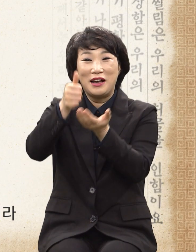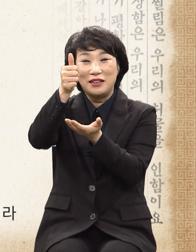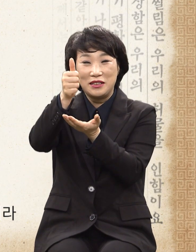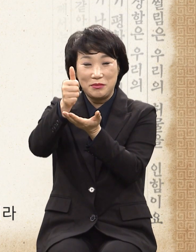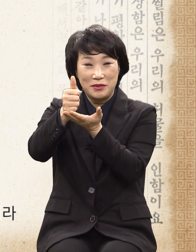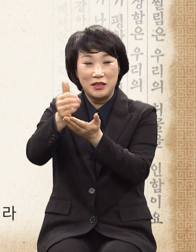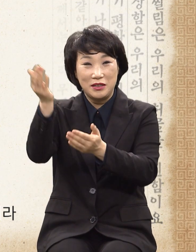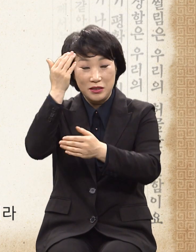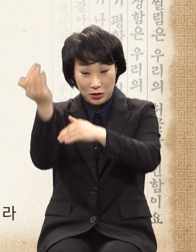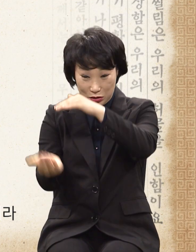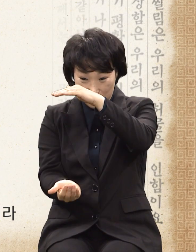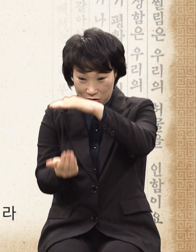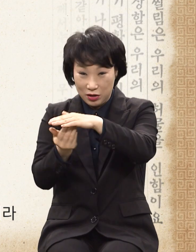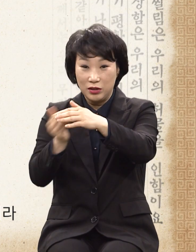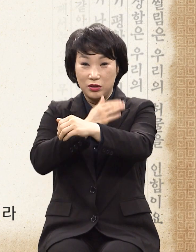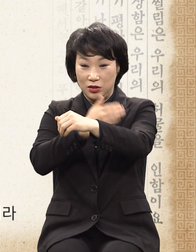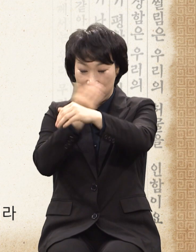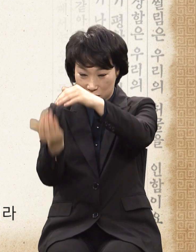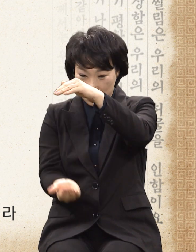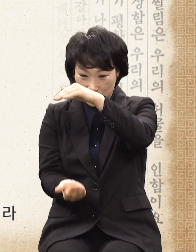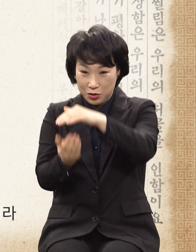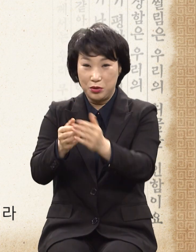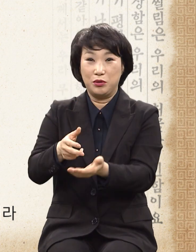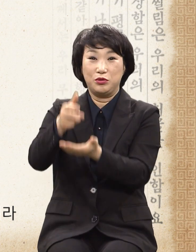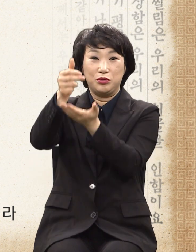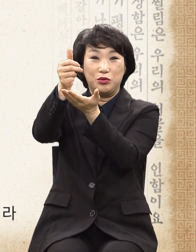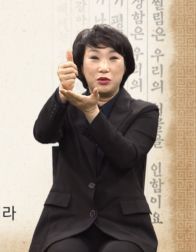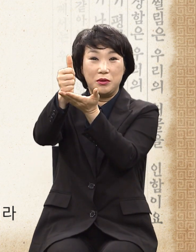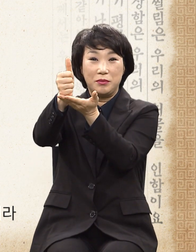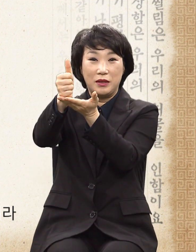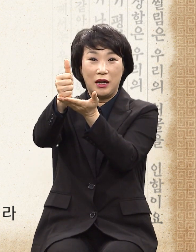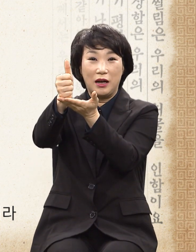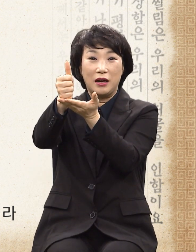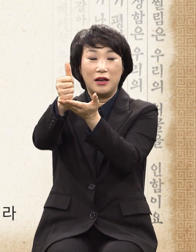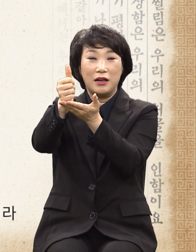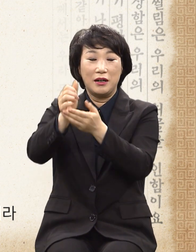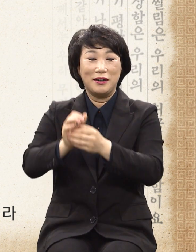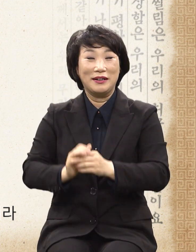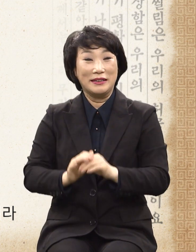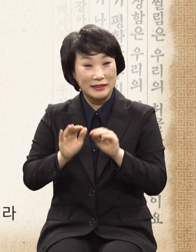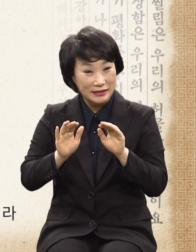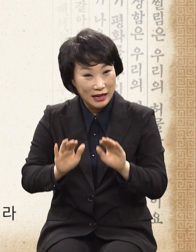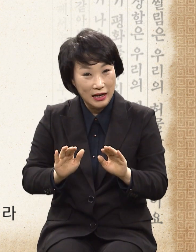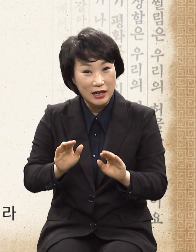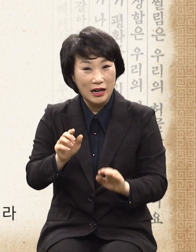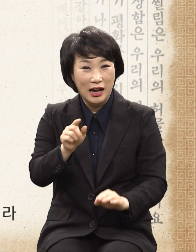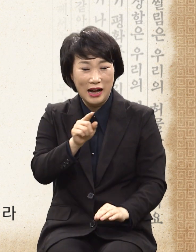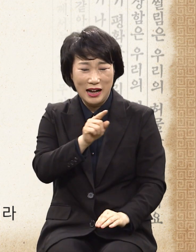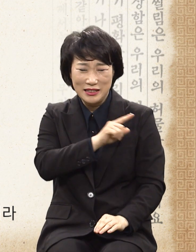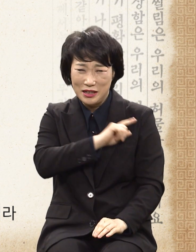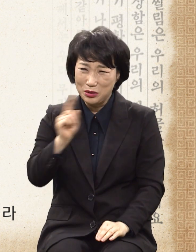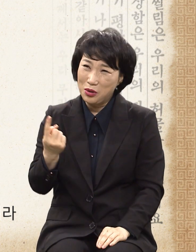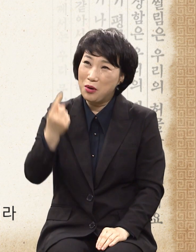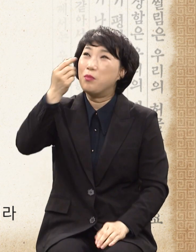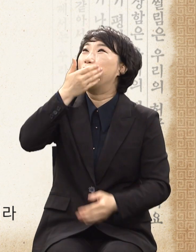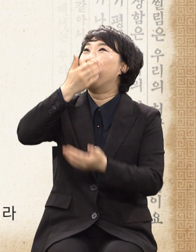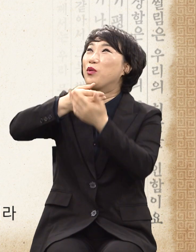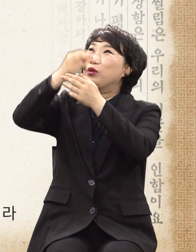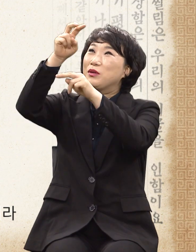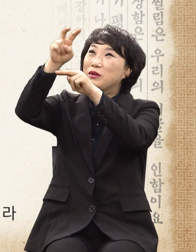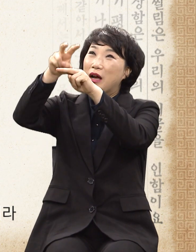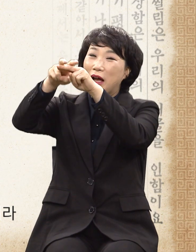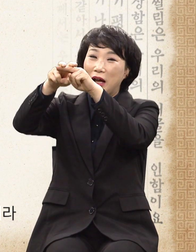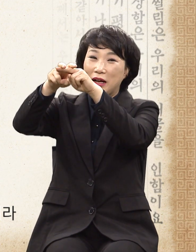전지하시고 전능하신 분이십니다. 가장 높은 보좌